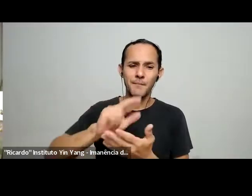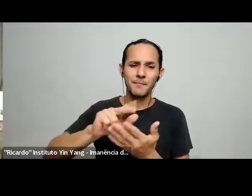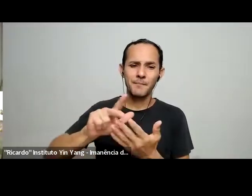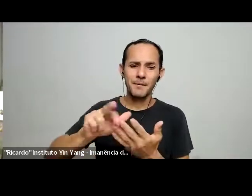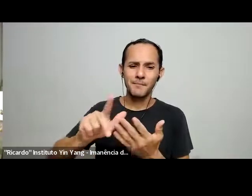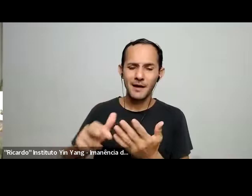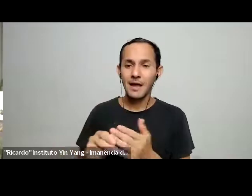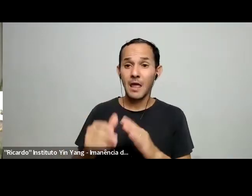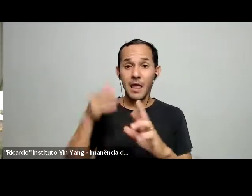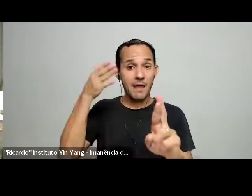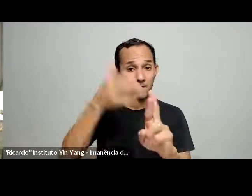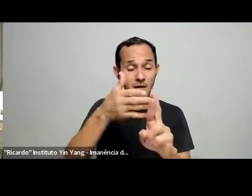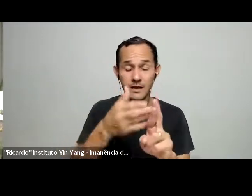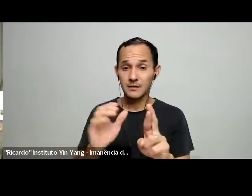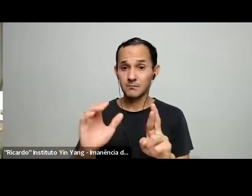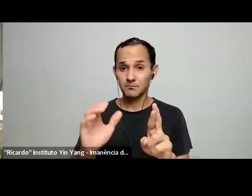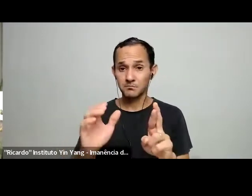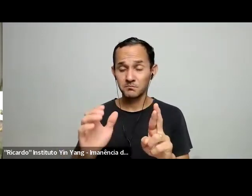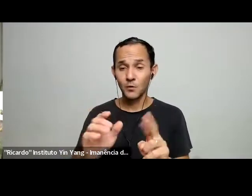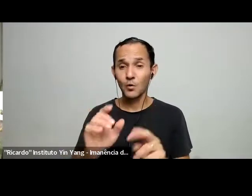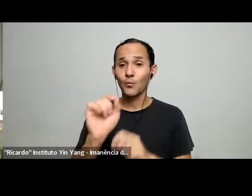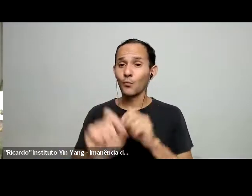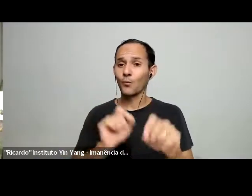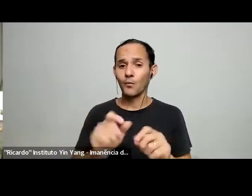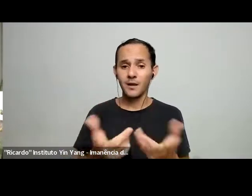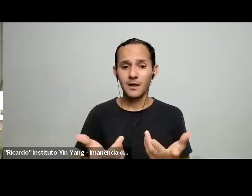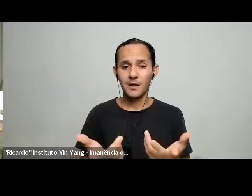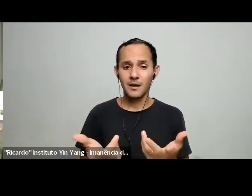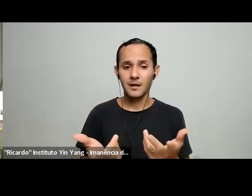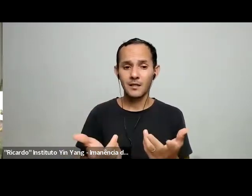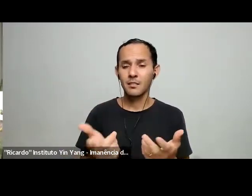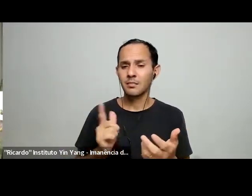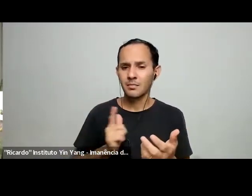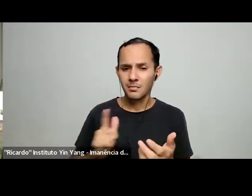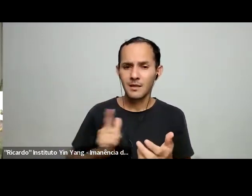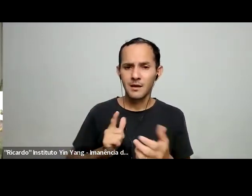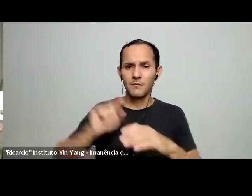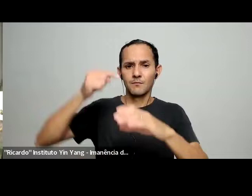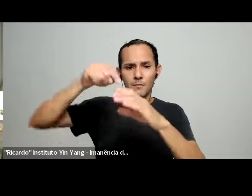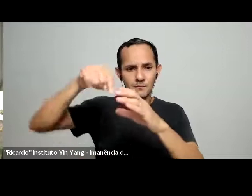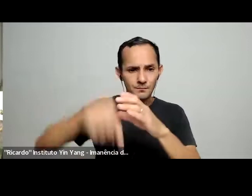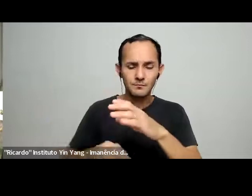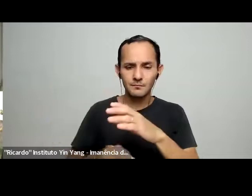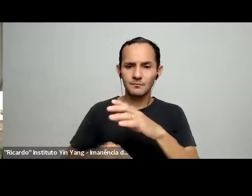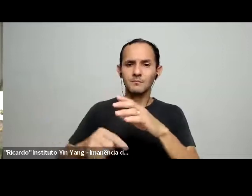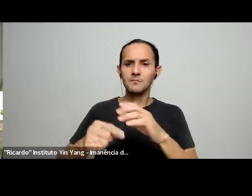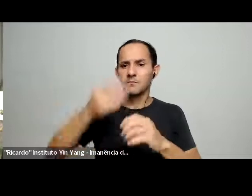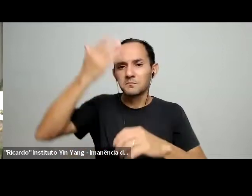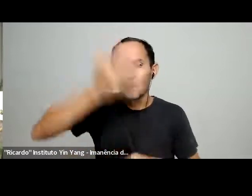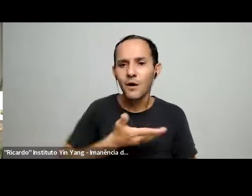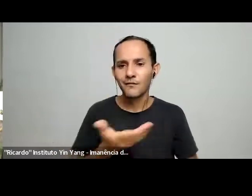referências que realmente assim não trazem um aprofundamento, uma validade,